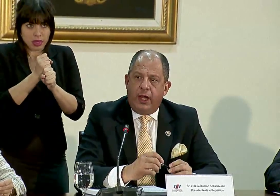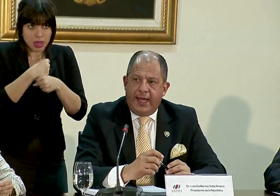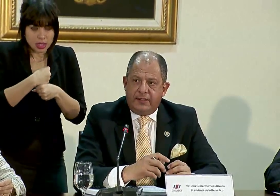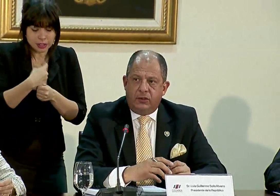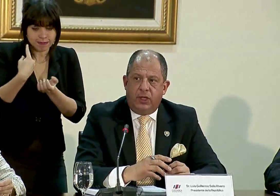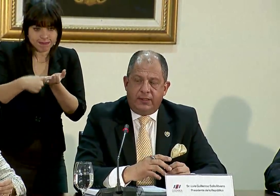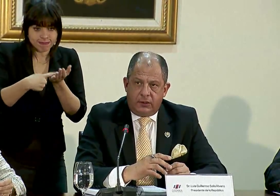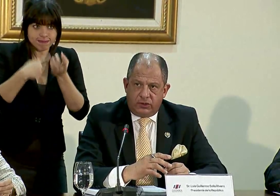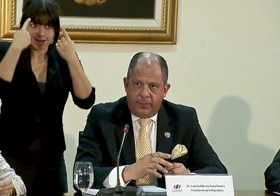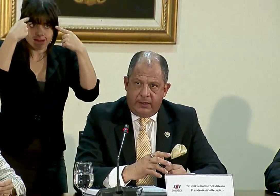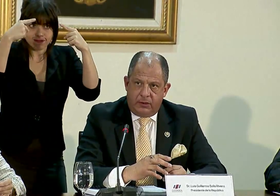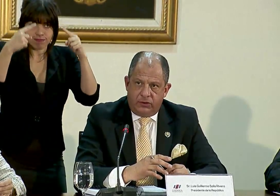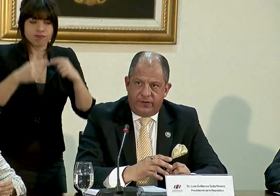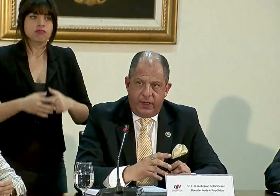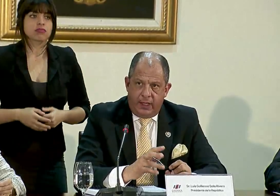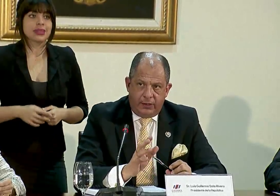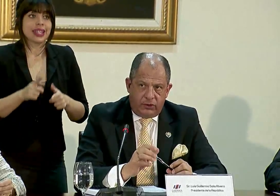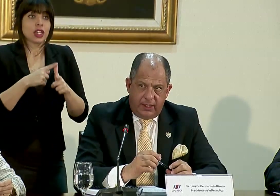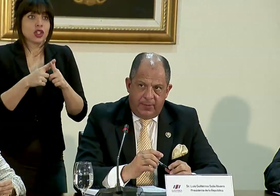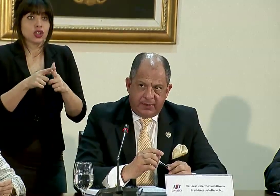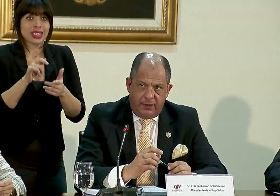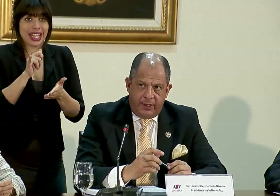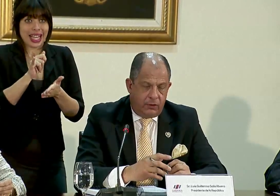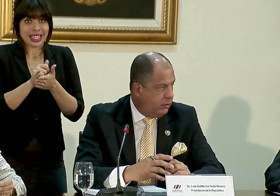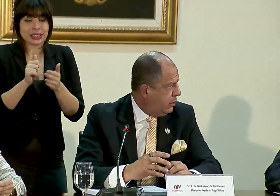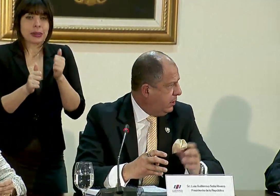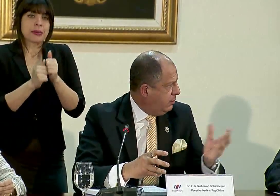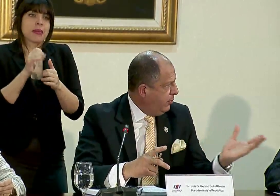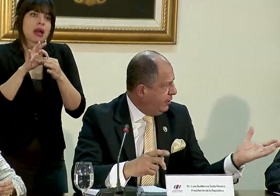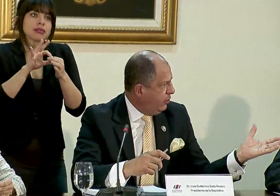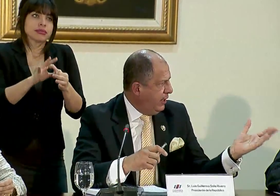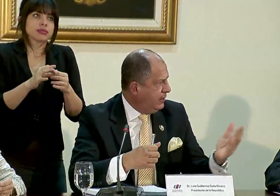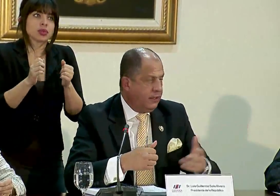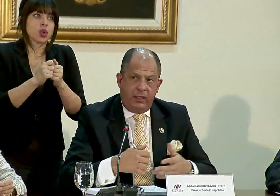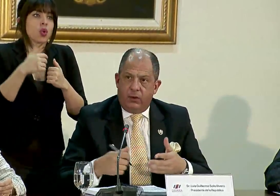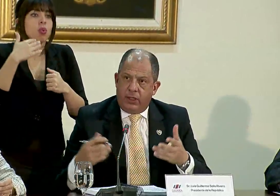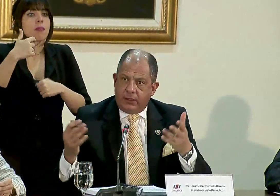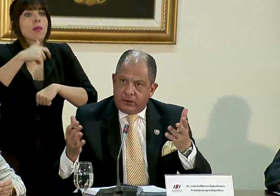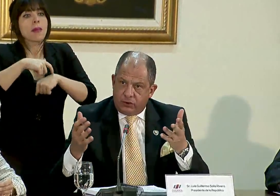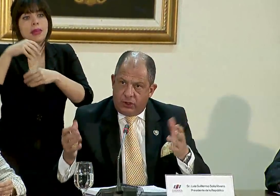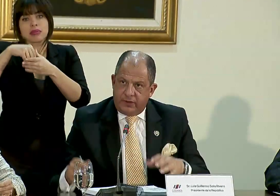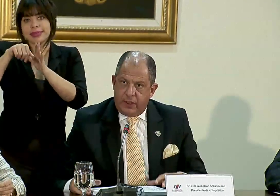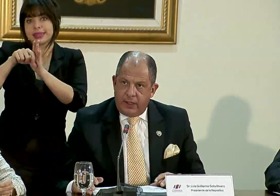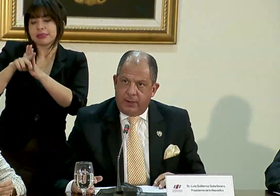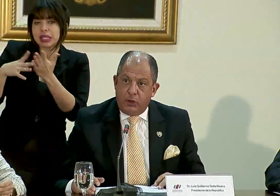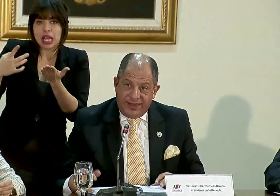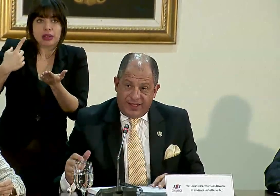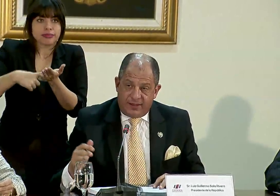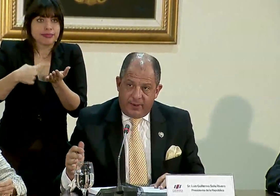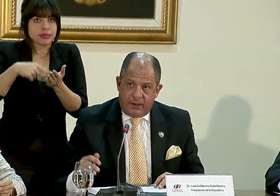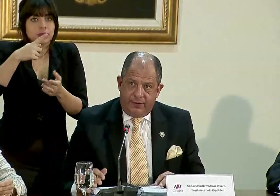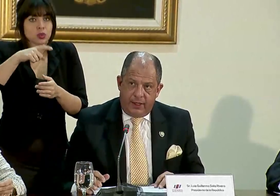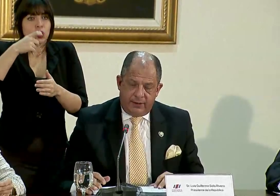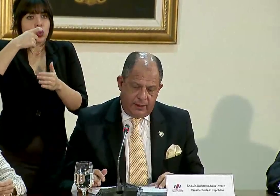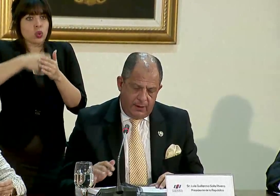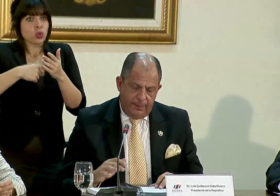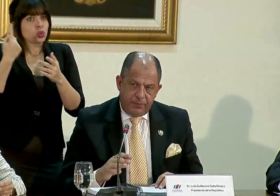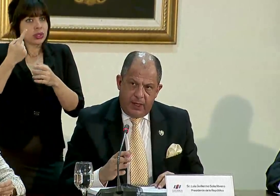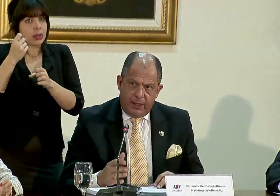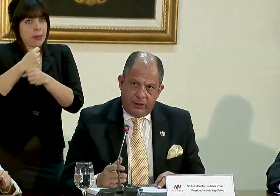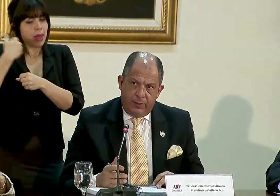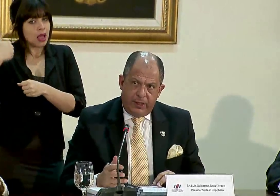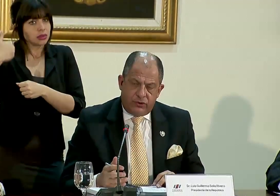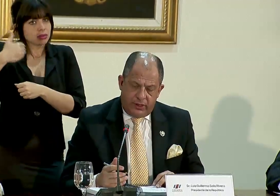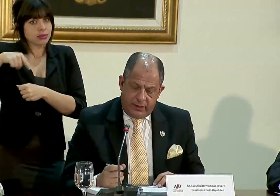con éxito exitosamente entonces eso tiene más que ver con el momento legislativo y las discusiones que muy intensamente realiza